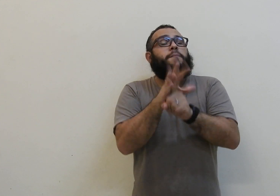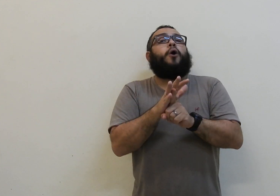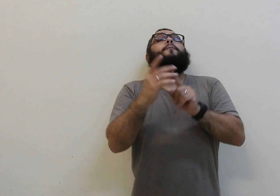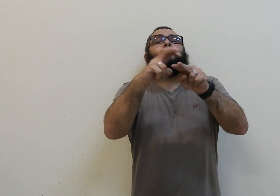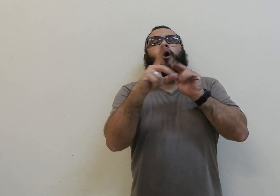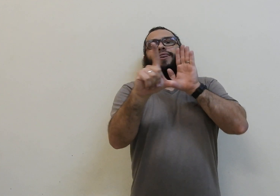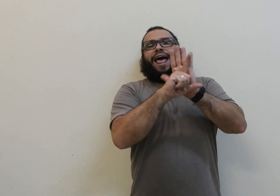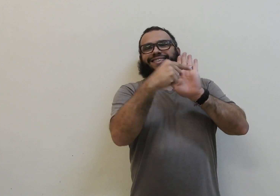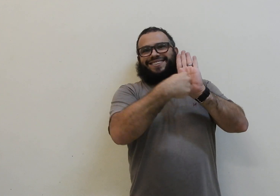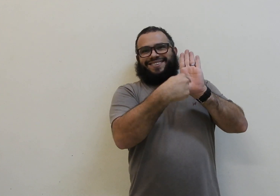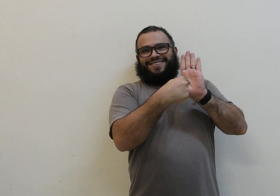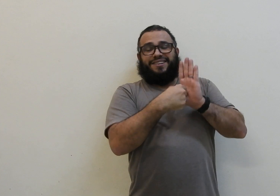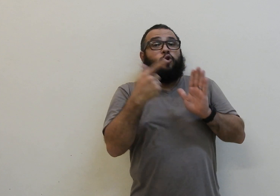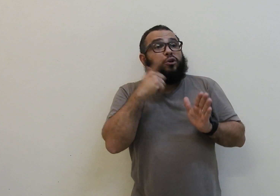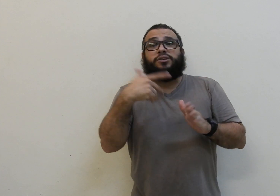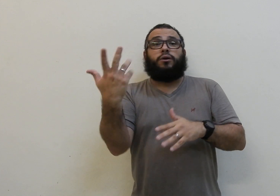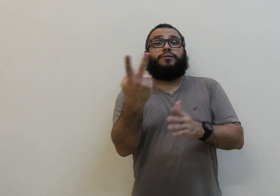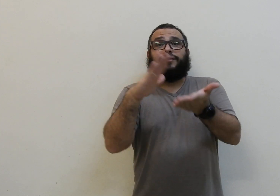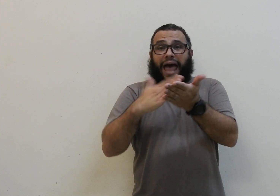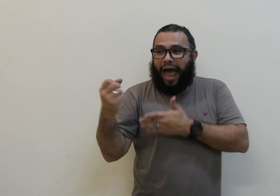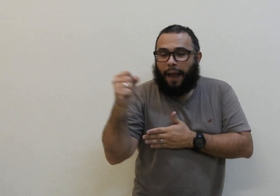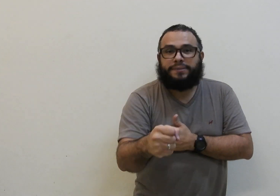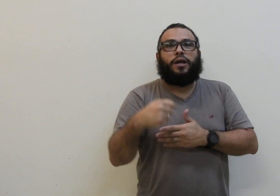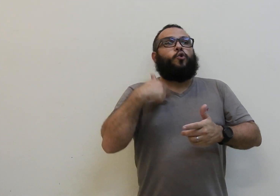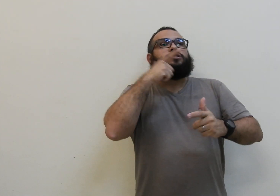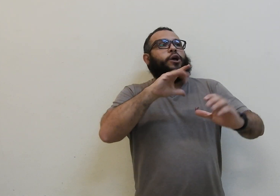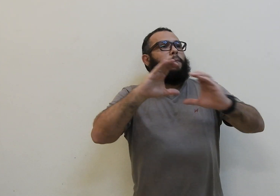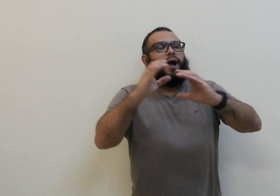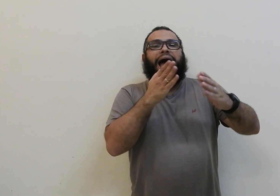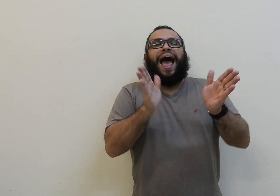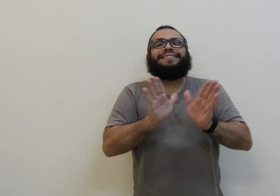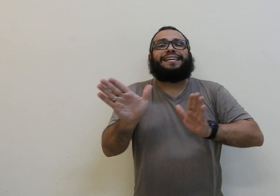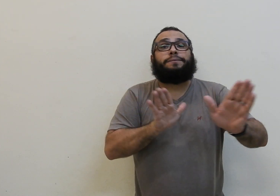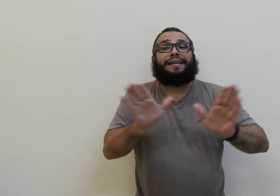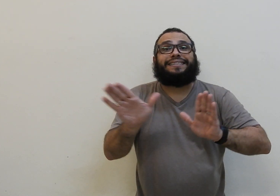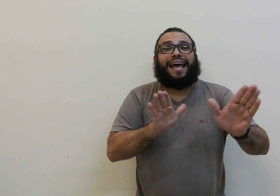Então, tudo isso é com respaldo a essa legislação que vem nos